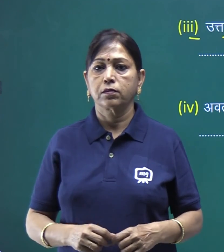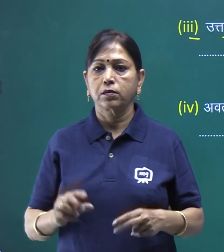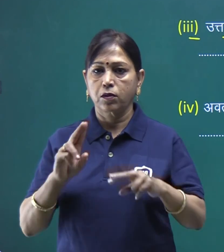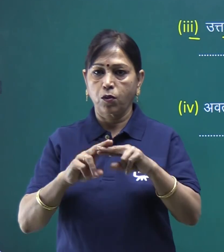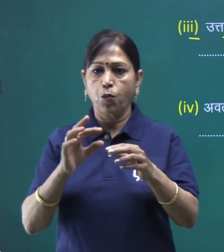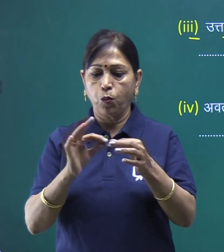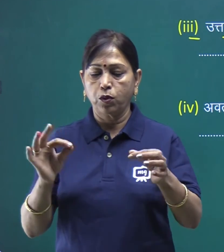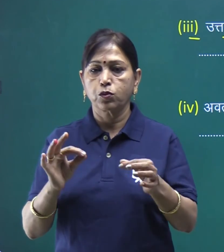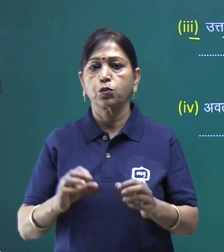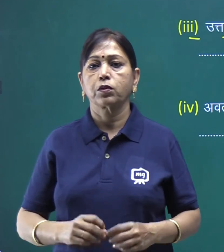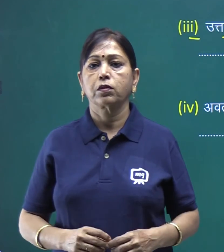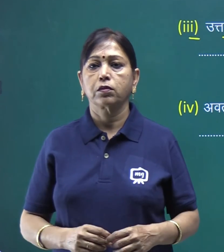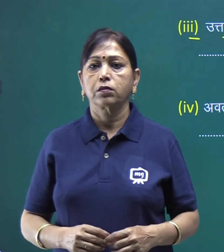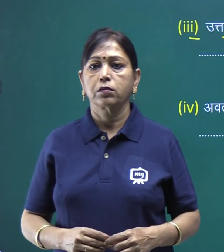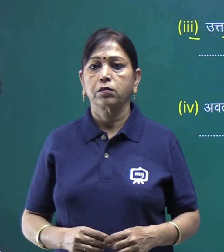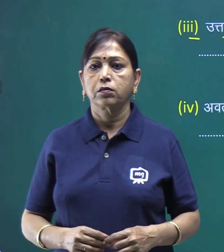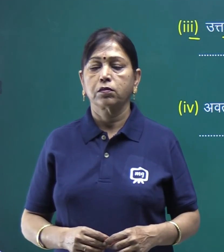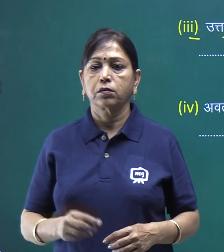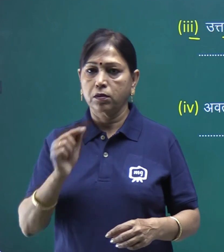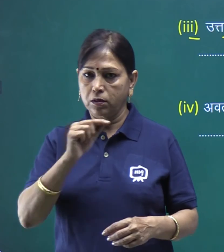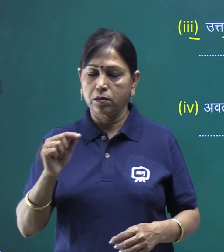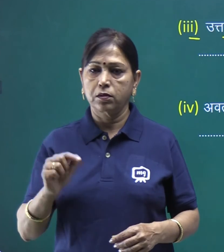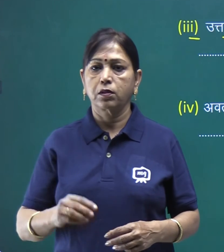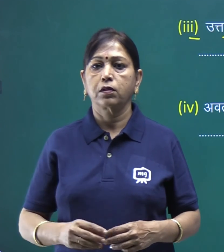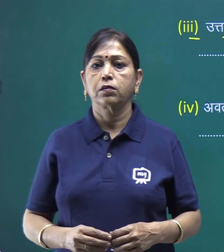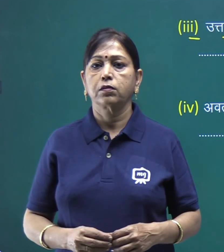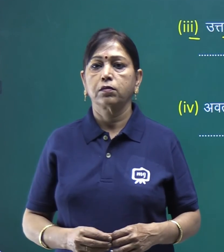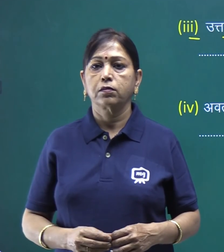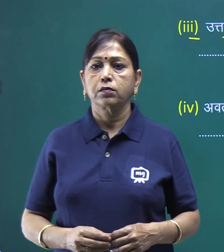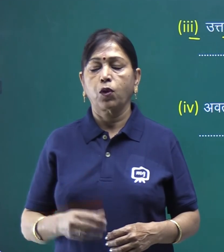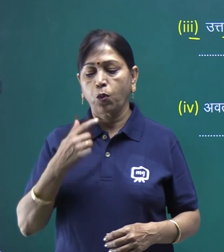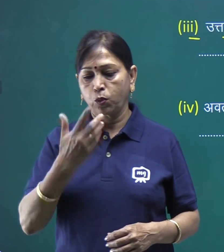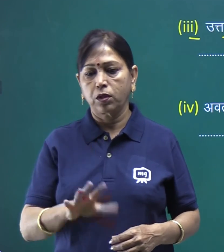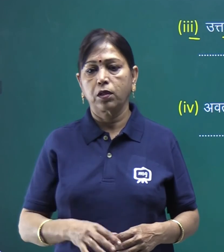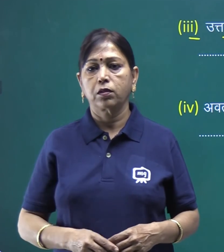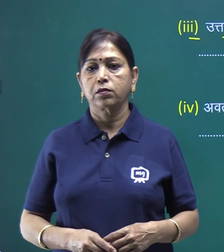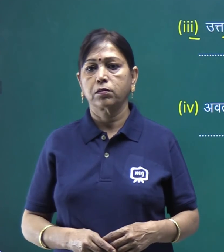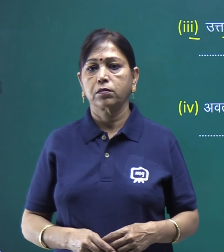फोकस दूरी रिक्त स्थान होती है